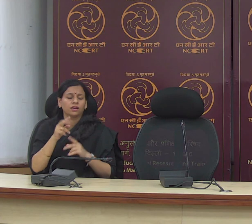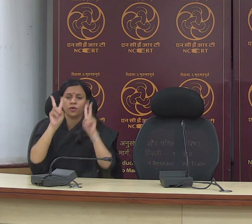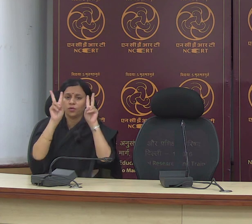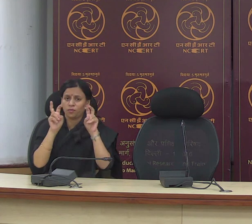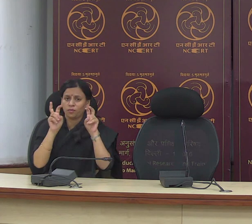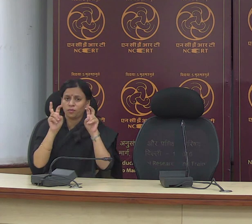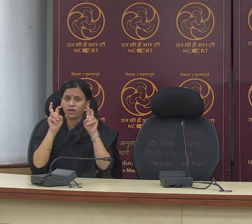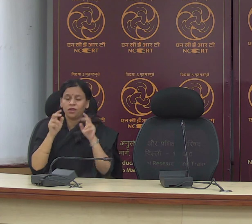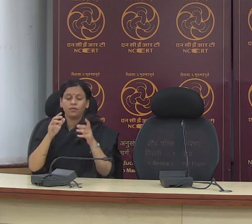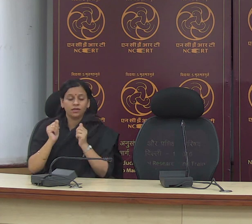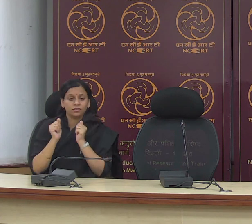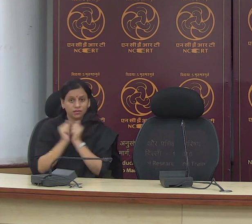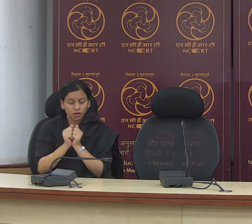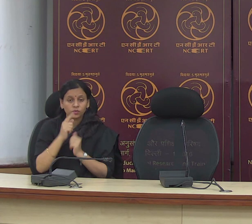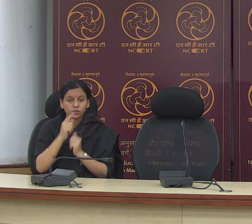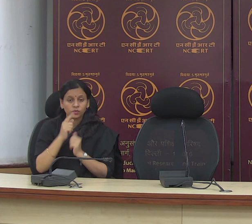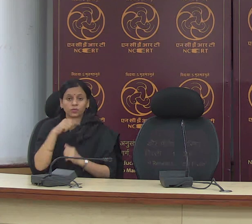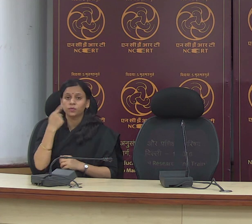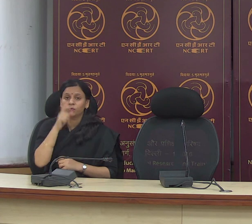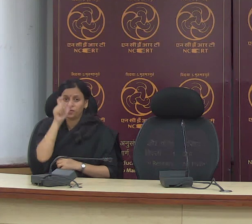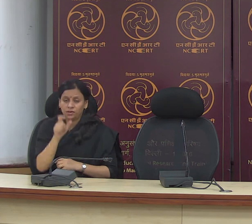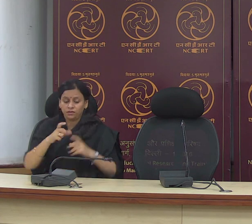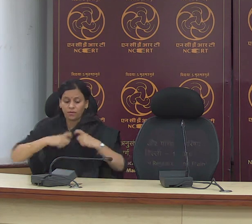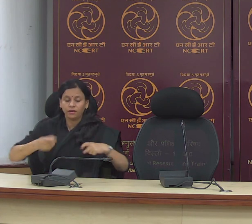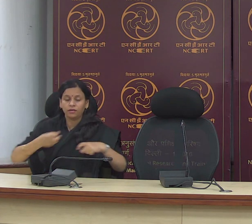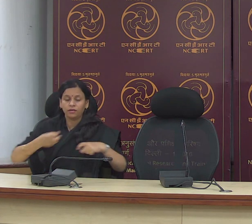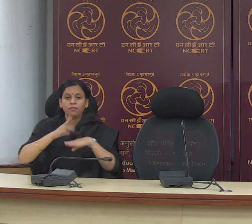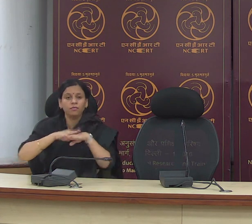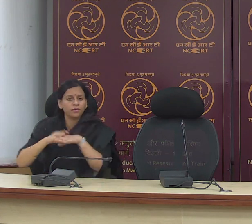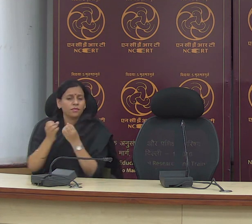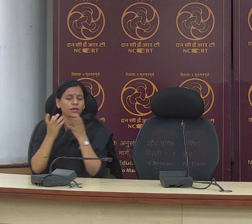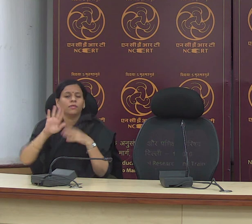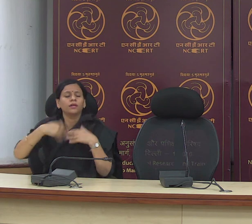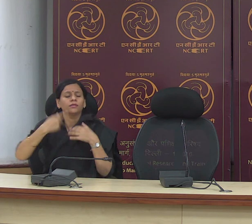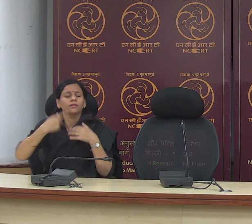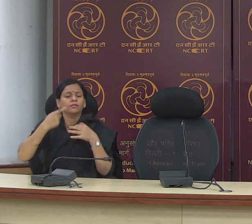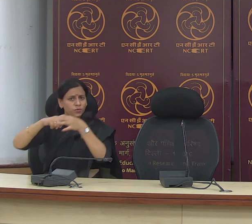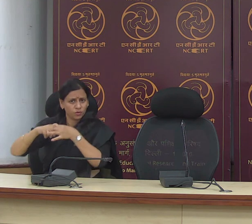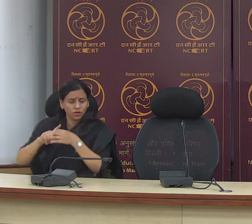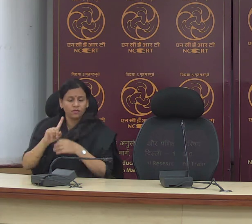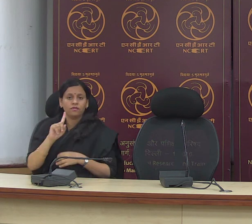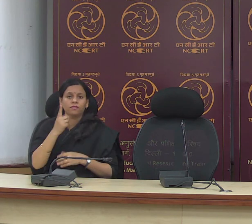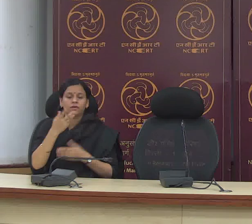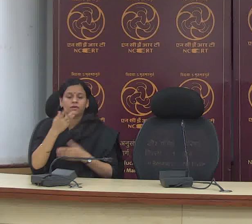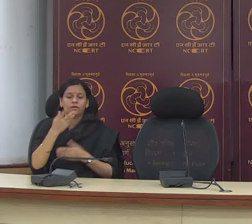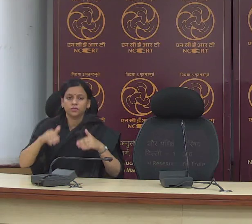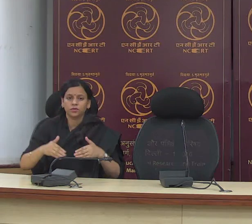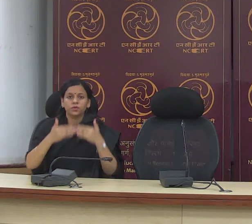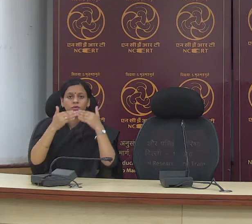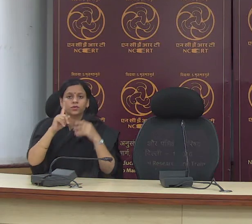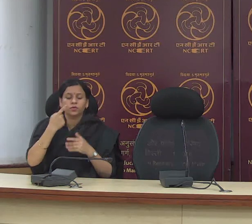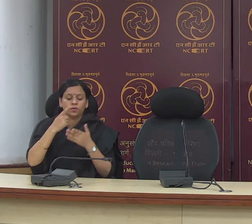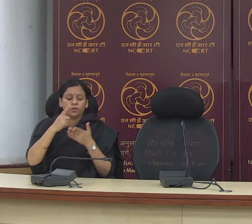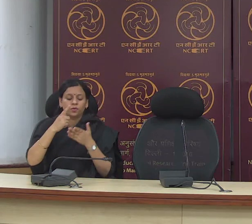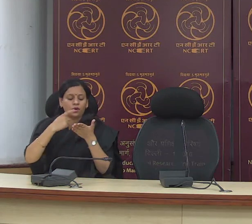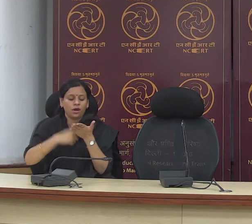है। हमारे साथ पैनलिस्ट काफ़ी हैं, जुड़ेंगे भी, और सबसे पहले मैं आपका परिचय कराता हूँ डॉक्टर